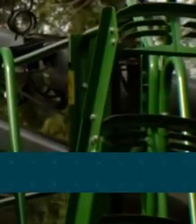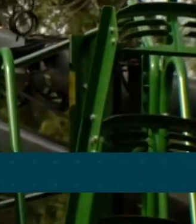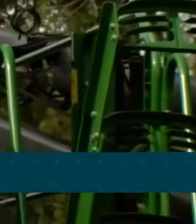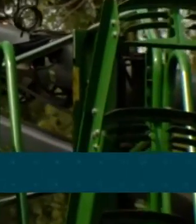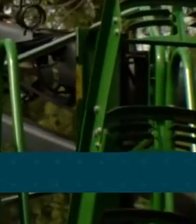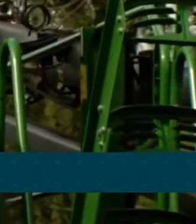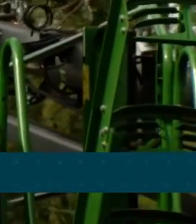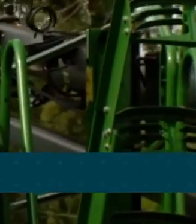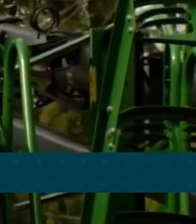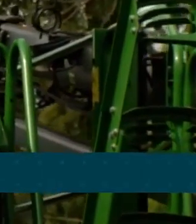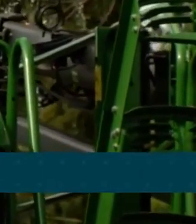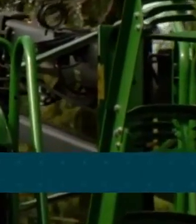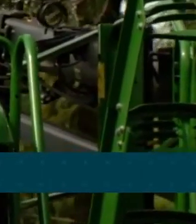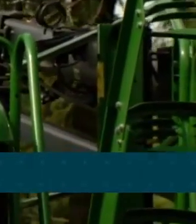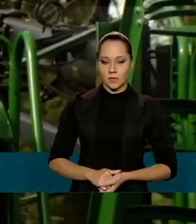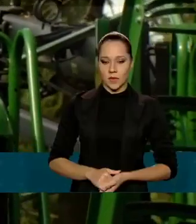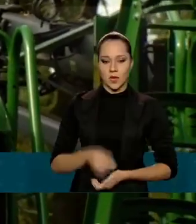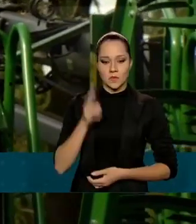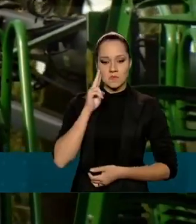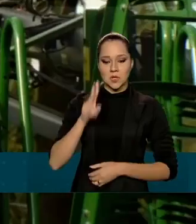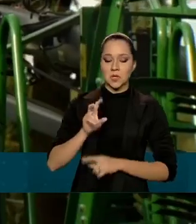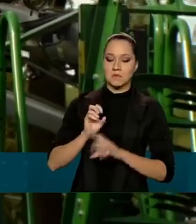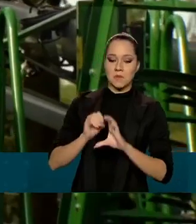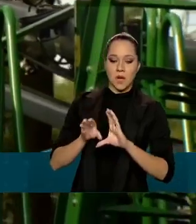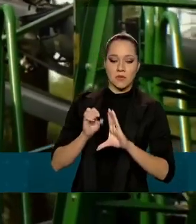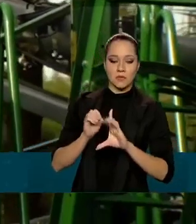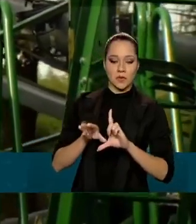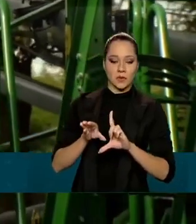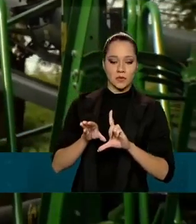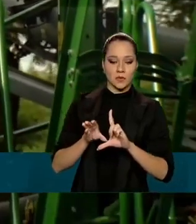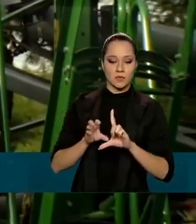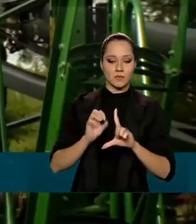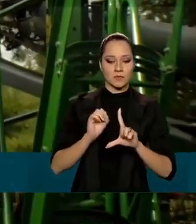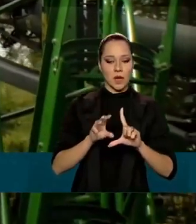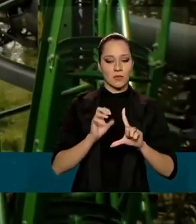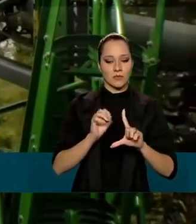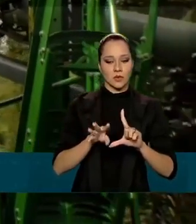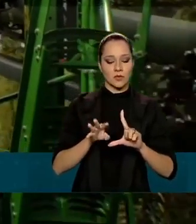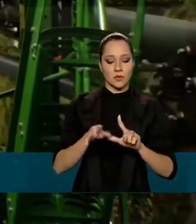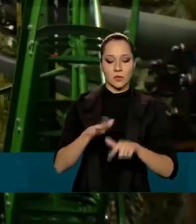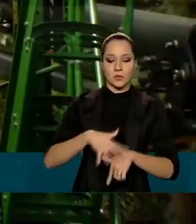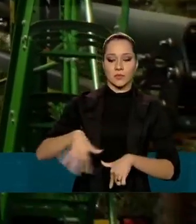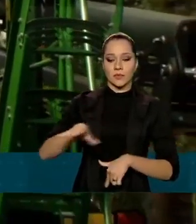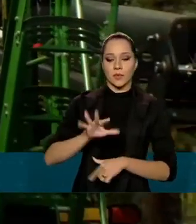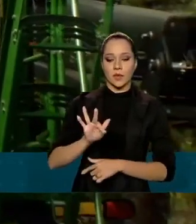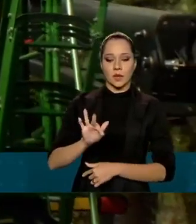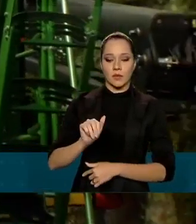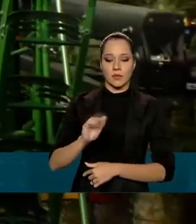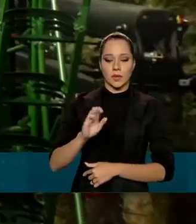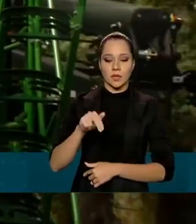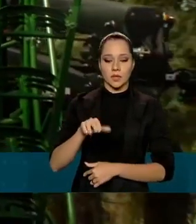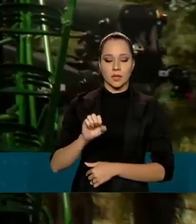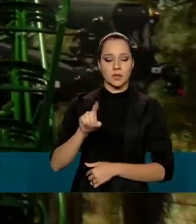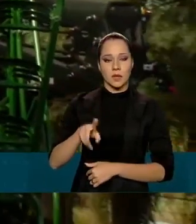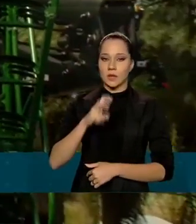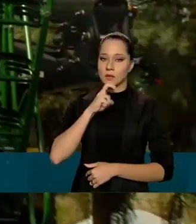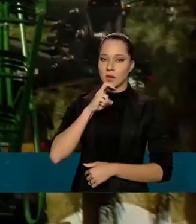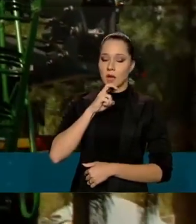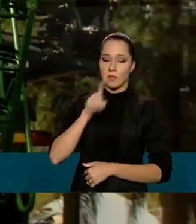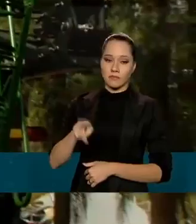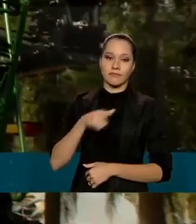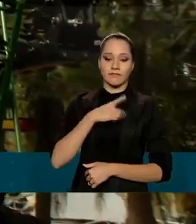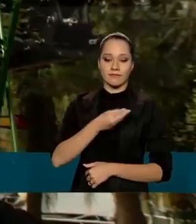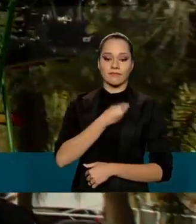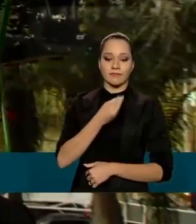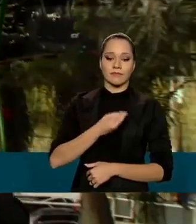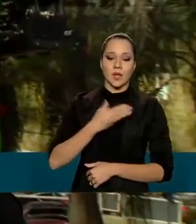Essas são imagens, portanto, ao vivo ali do campus da Facens, em Sorocaba, onde está o